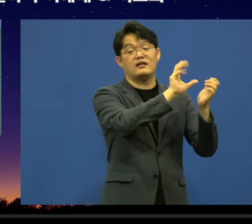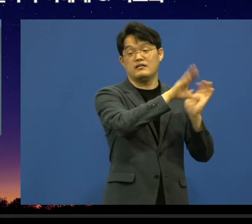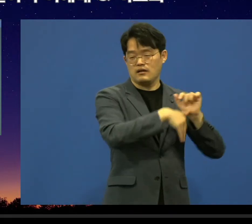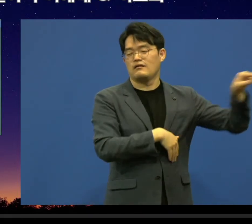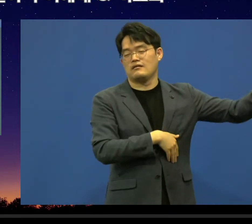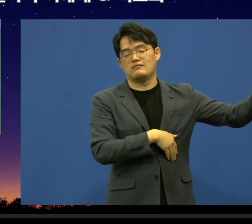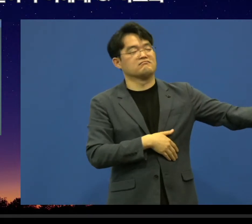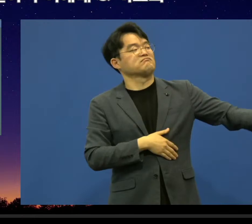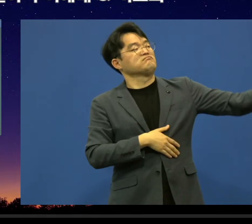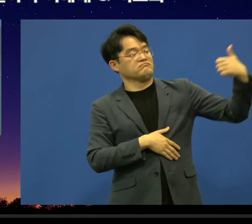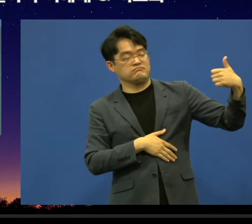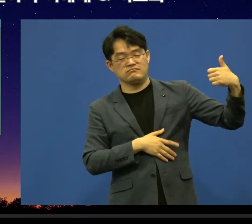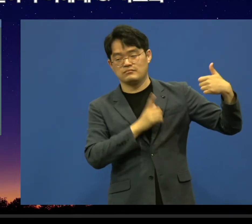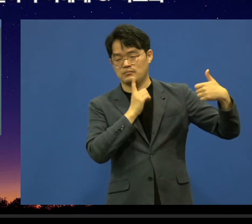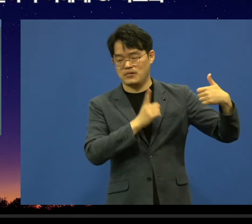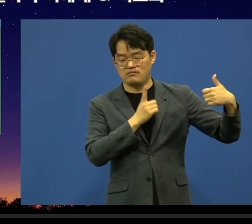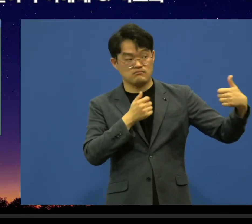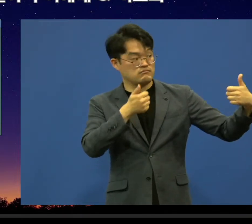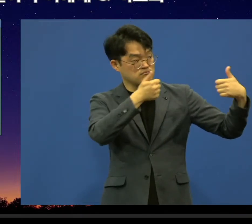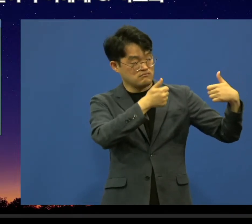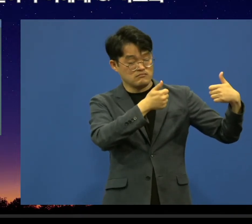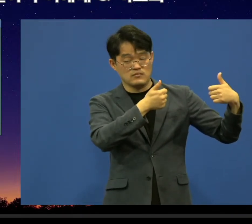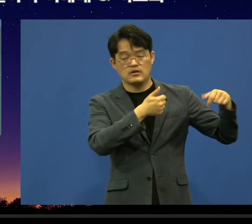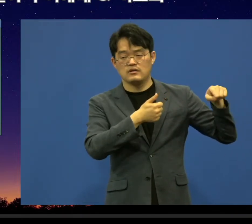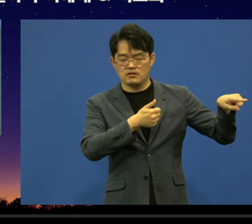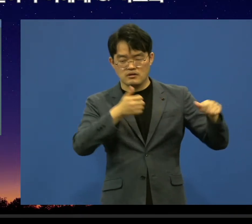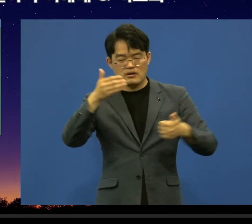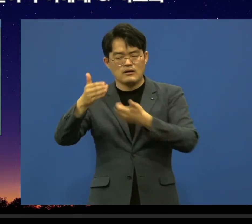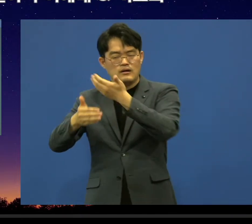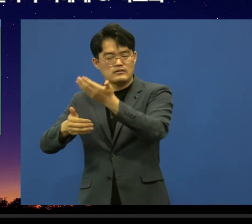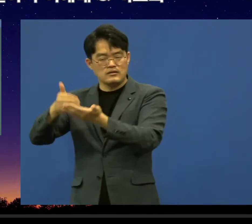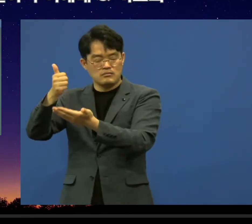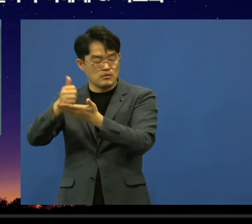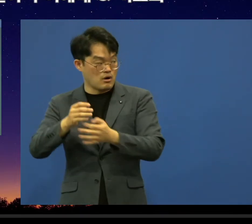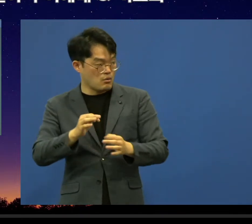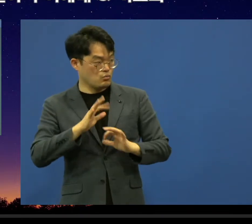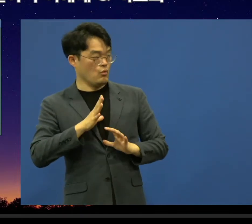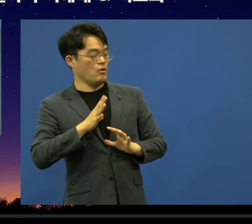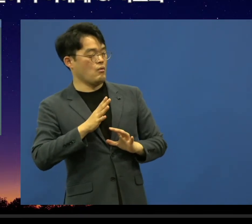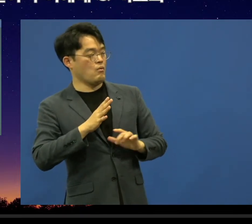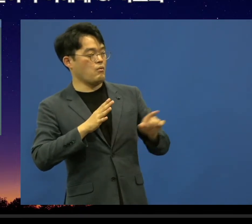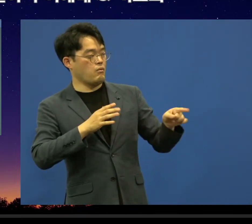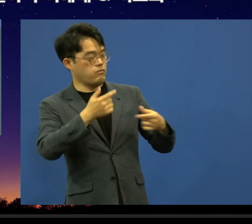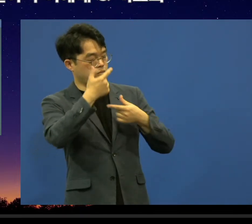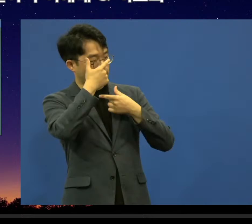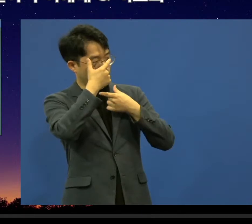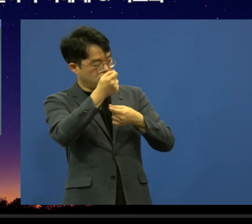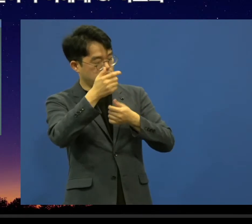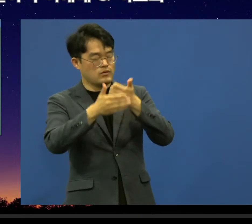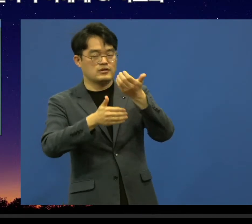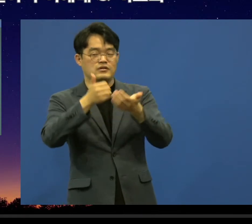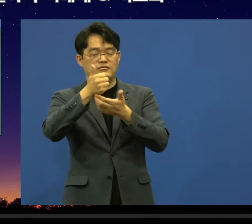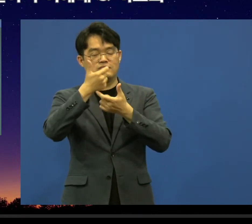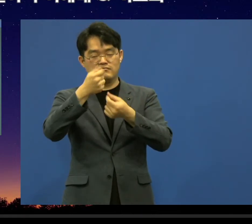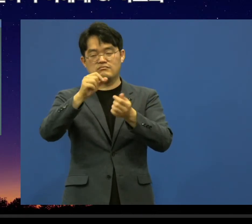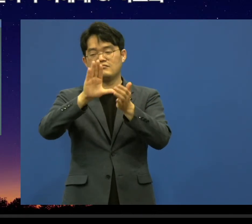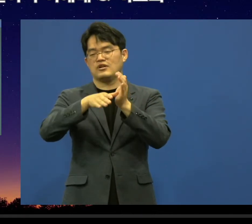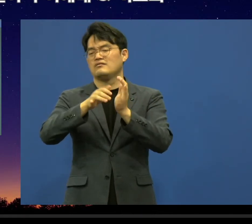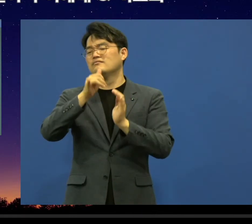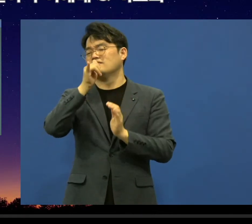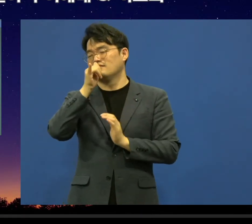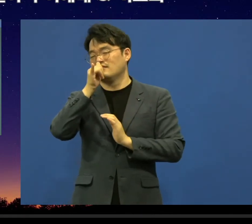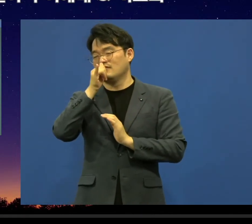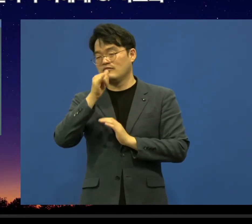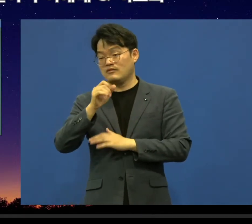여러분, 여기에서 이 하나님의 놀라운 타이밍이 여러분 보이십니까? 다윗의 타이밍과